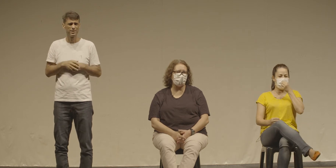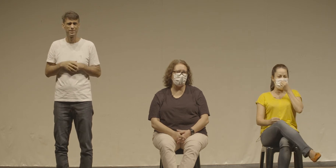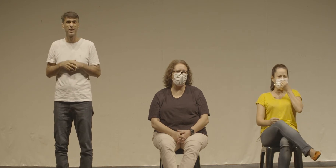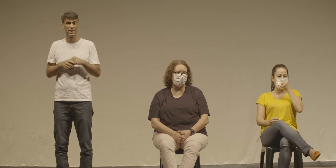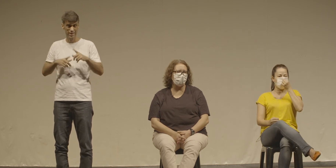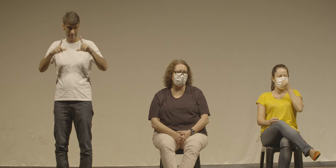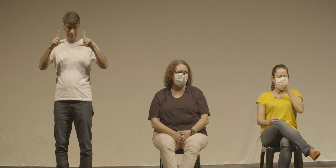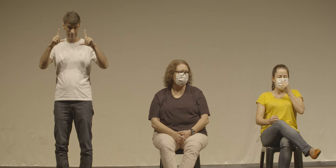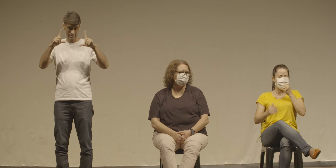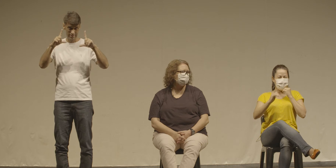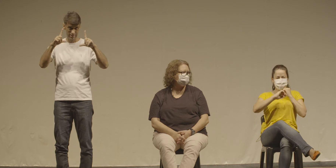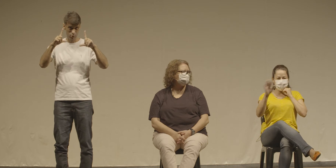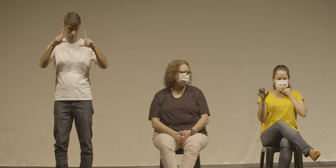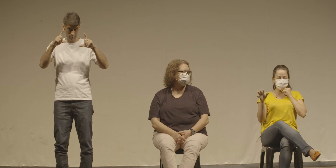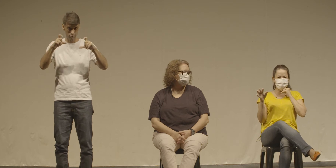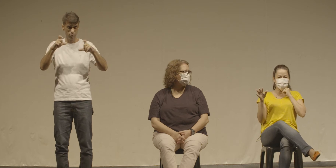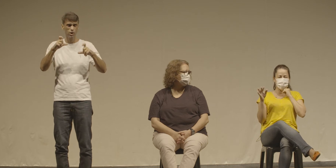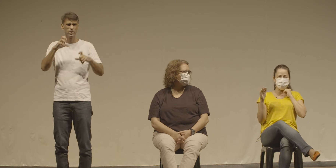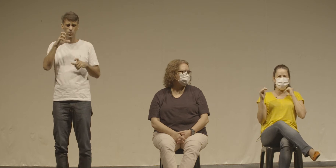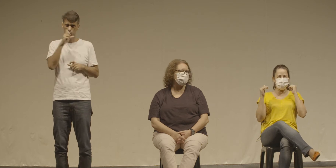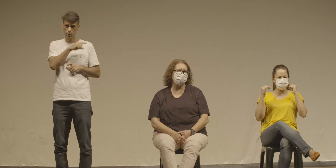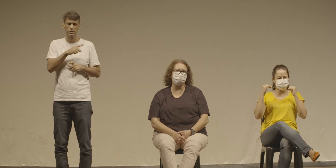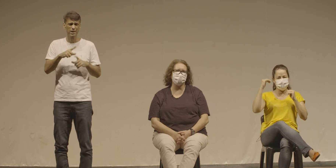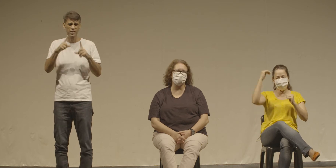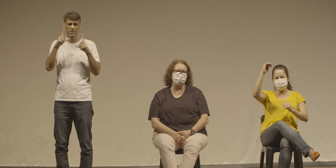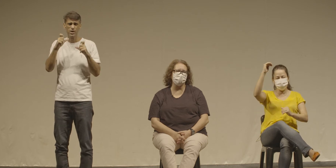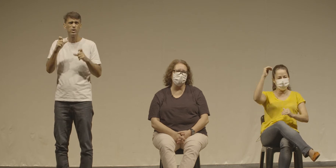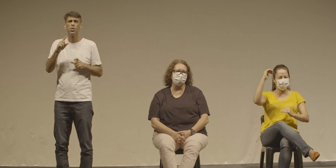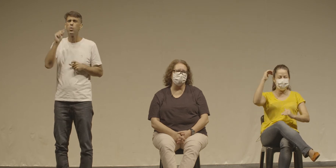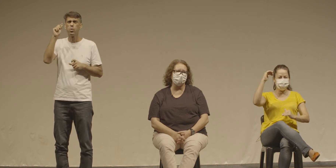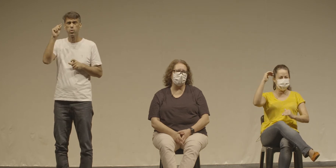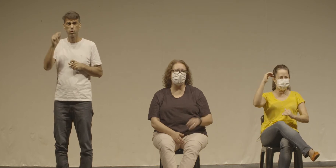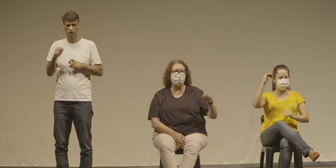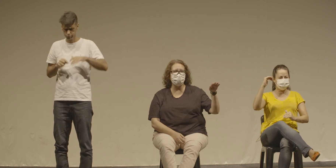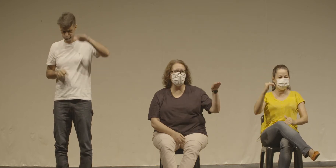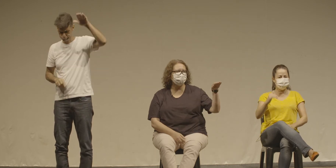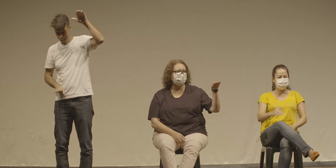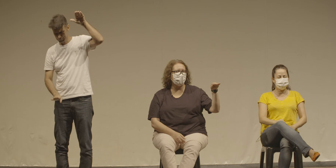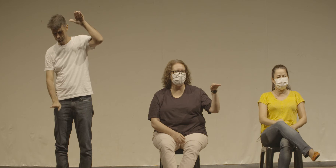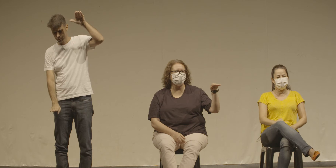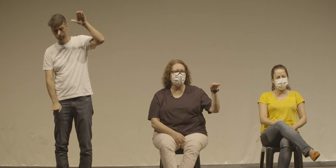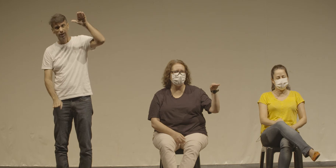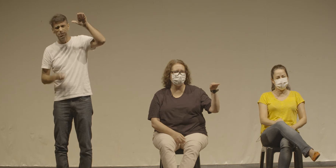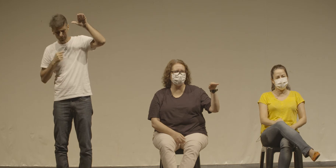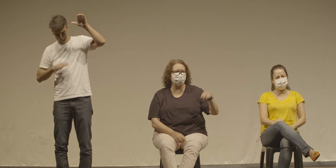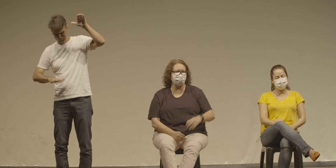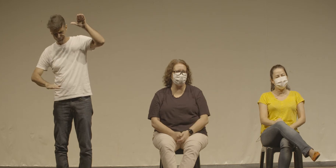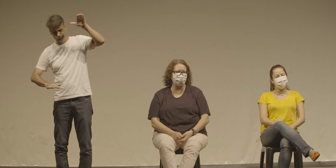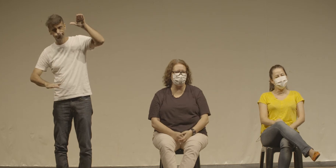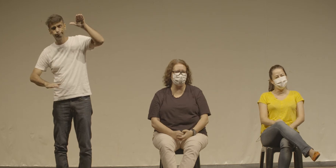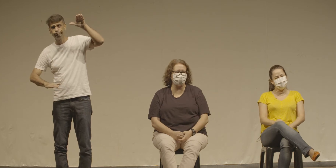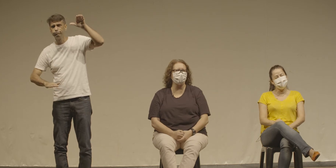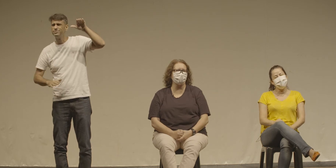uma foto que passa rapidinho no filme, a diferença, parece um adulto com uma criança. É, a Norminha, assim, na barriga dela. É,